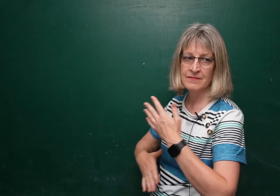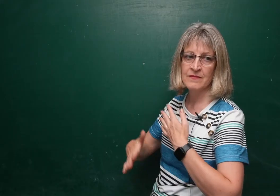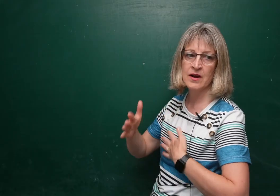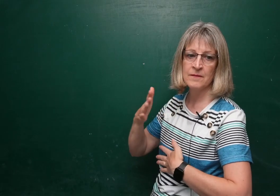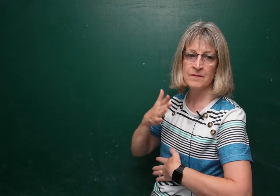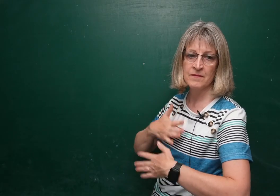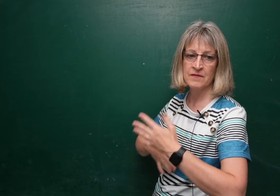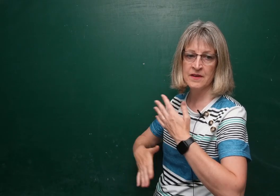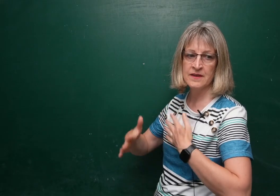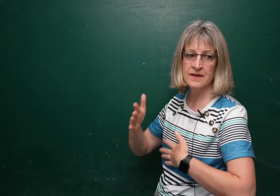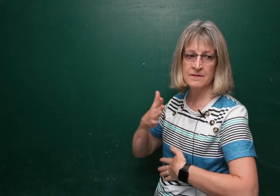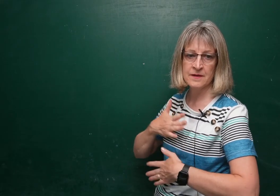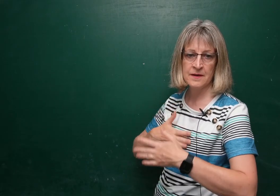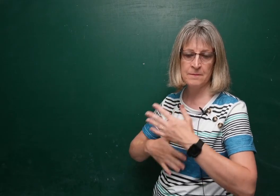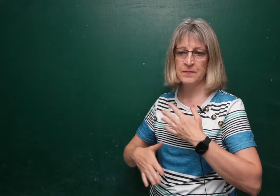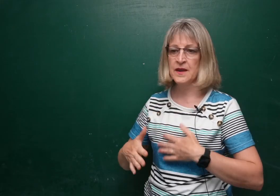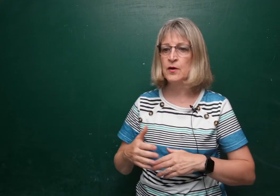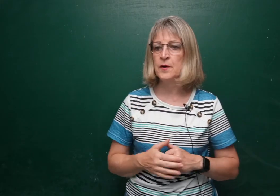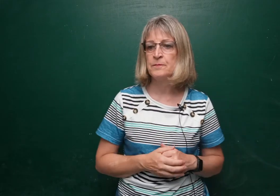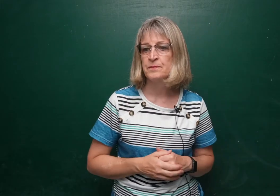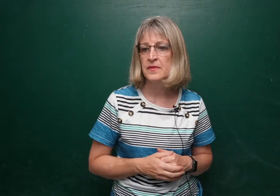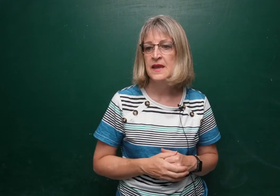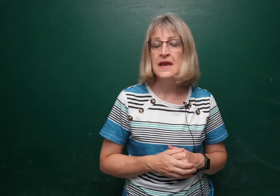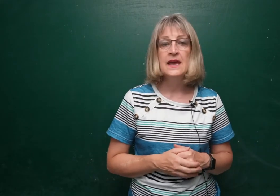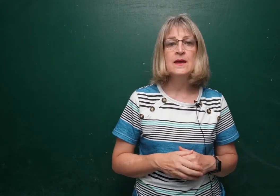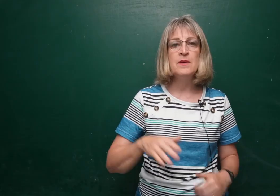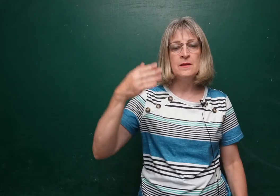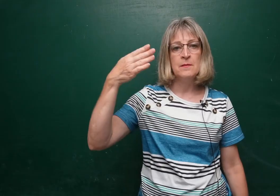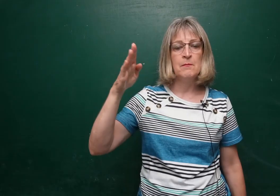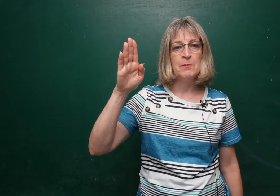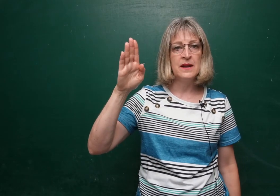Voilà, fatigué. Hein? D'accord? Aimer, main plate.